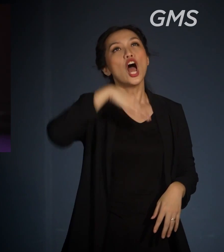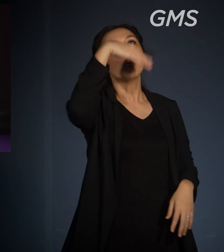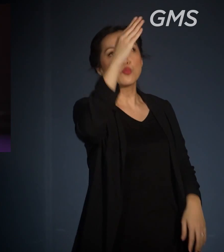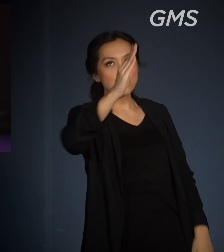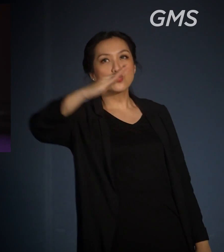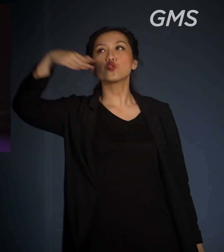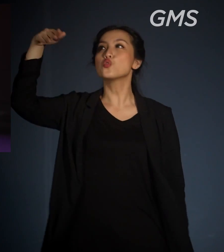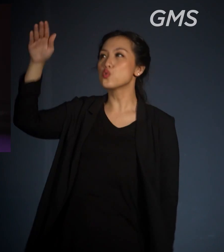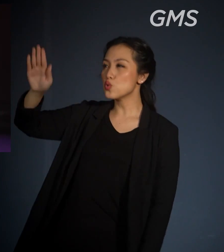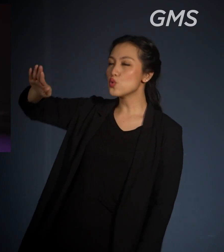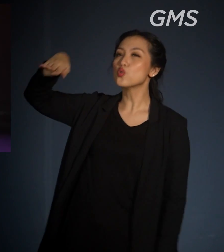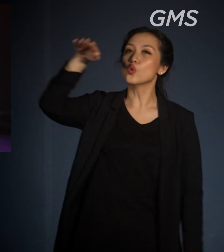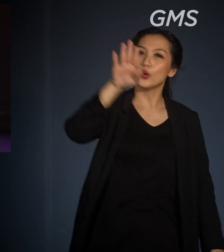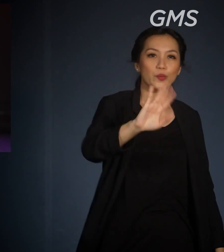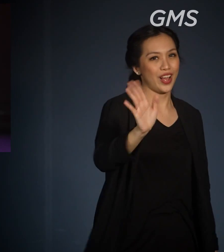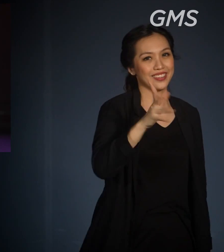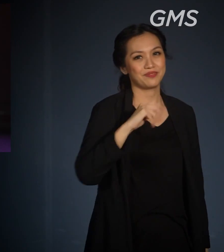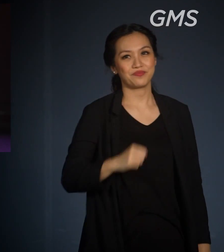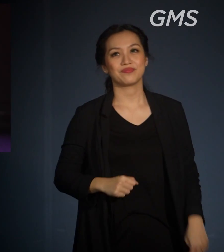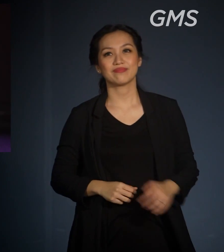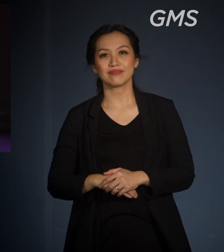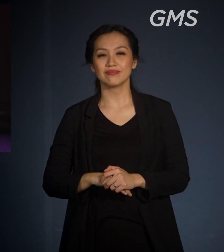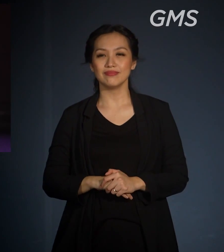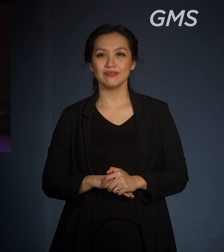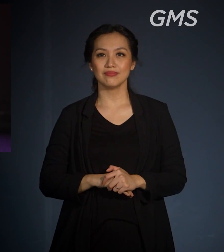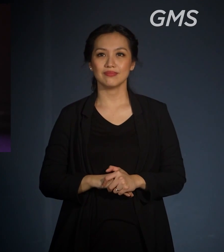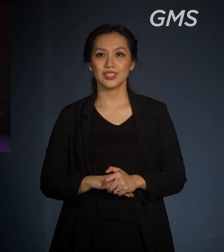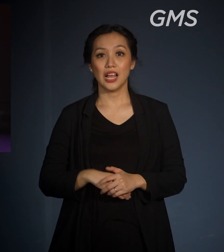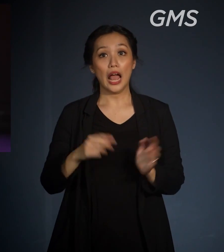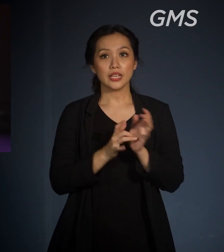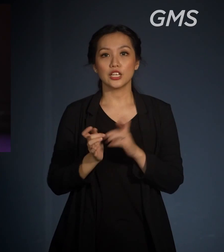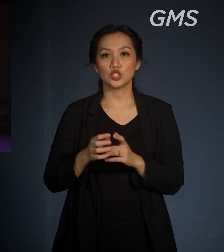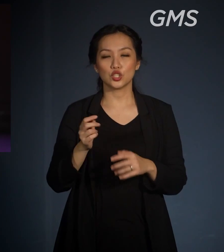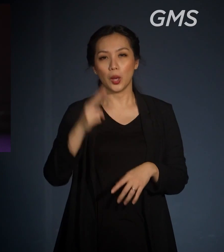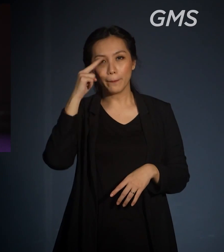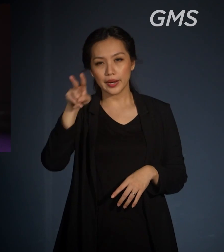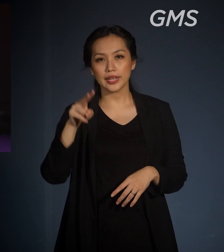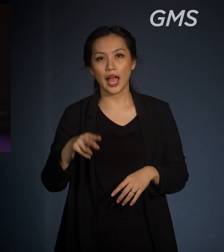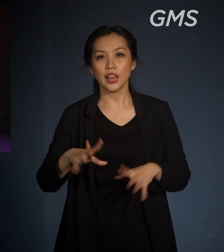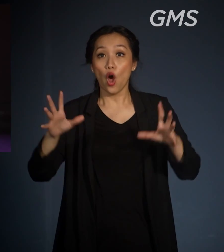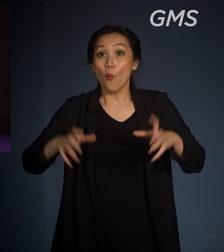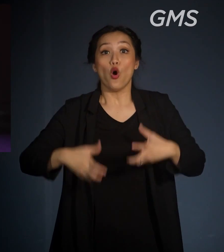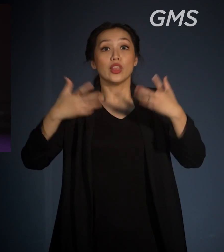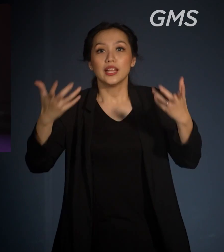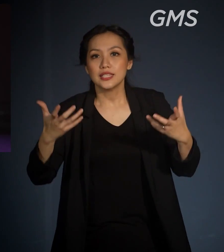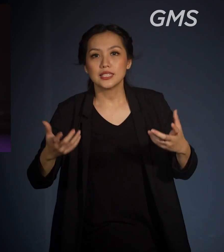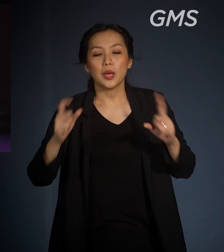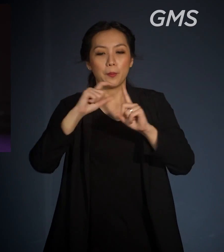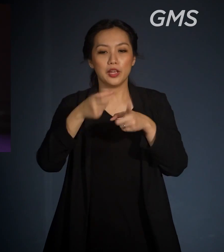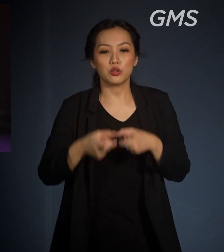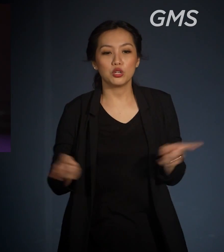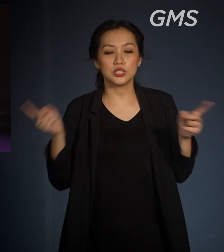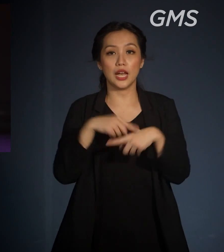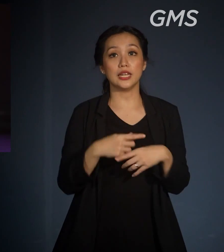Dia nggak lihat Simon itu sekarang, tapi Yesus melihat potensi akan jadi seperti apa